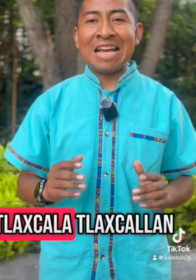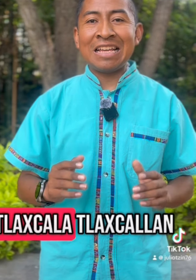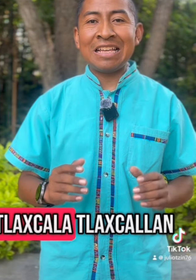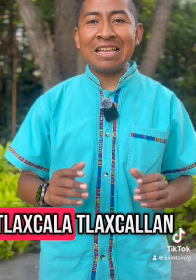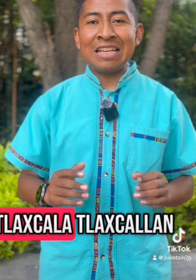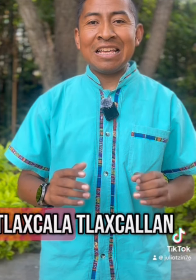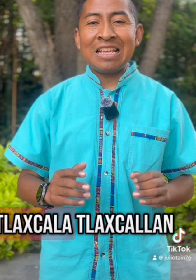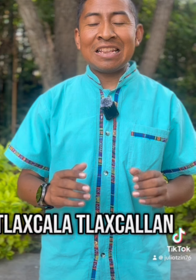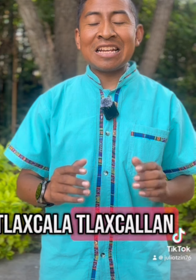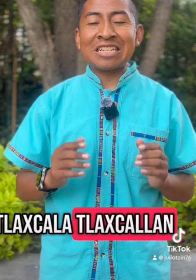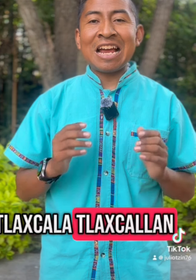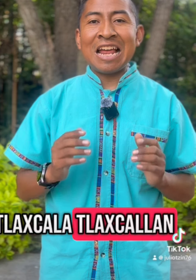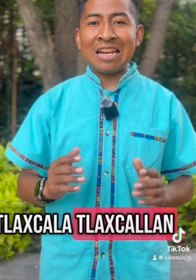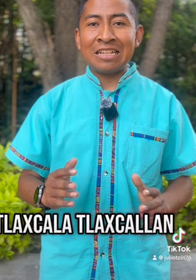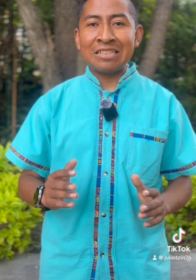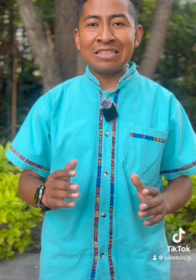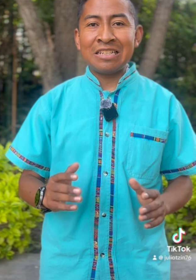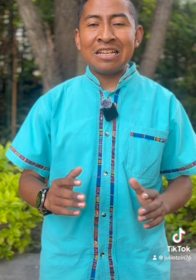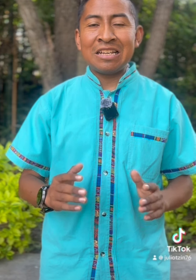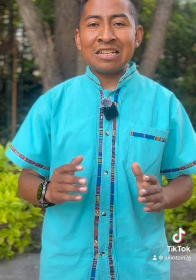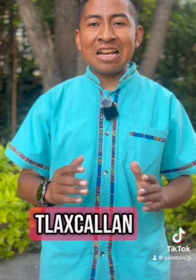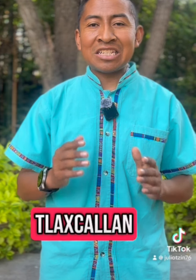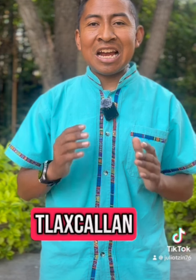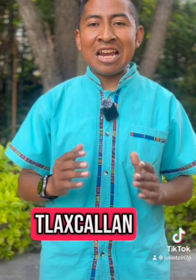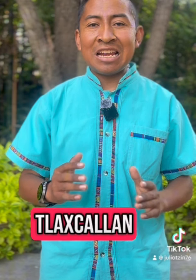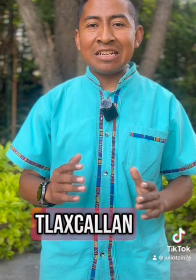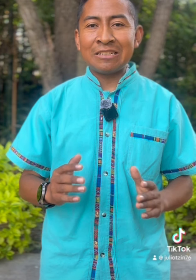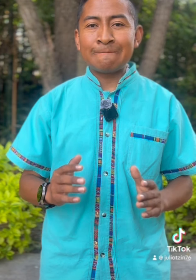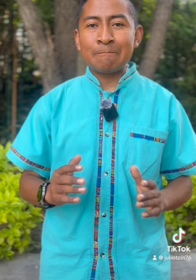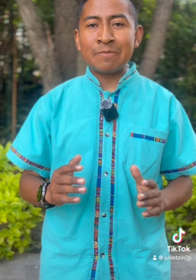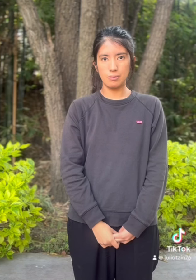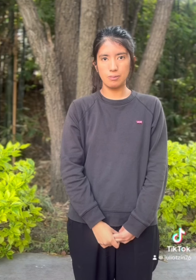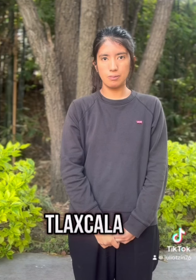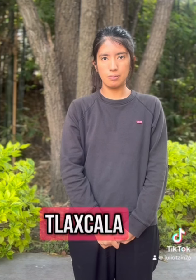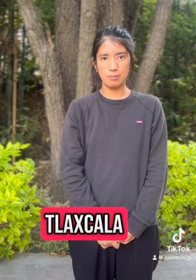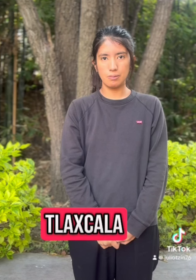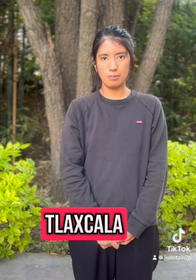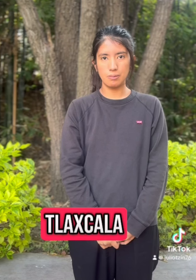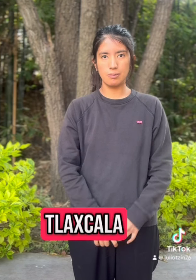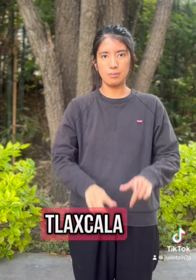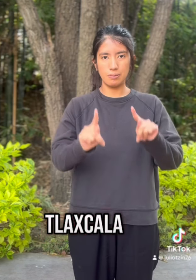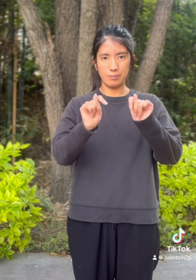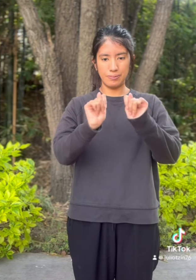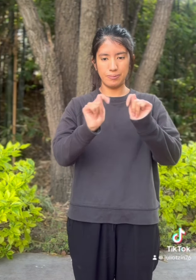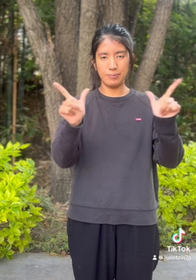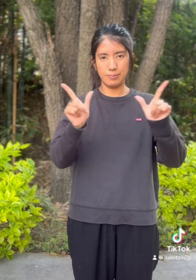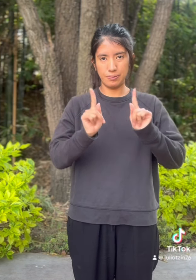Tlaxcala, Tlaxcalan, Tlaxcalan. Tlaxcala.